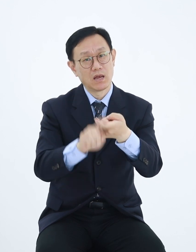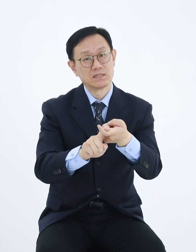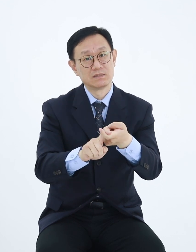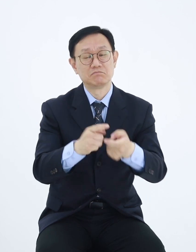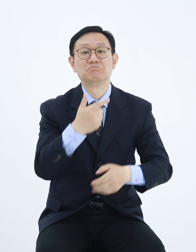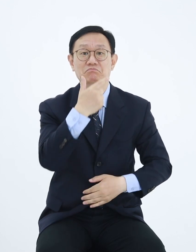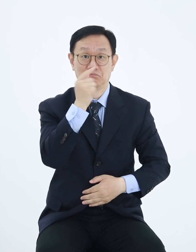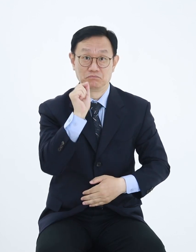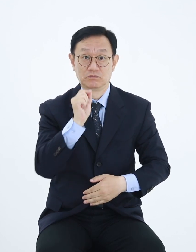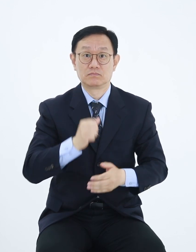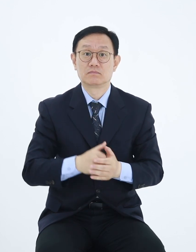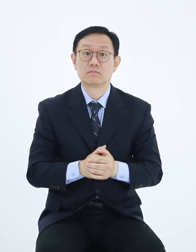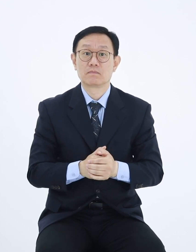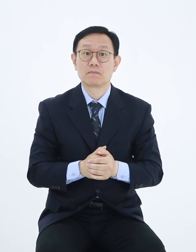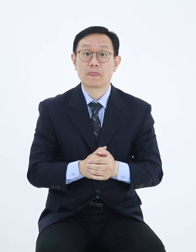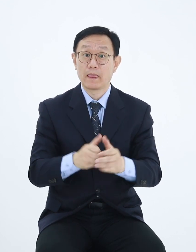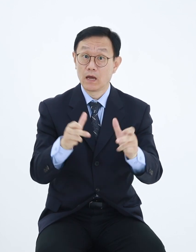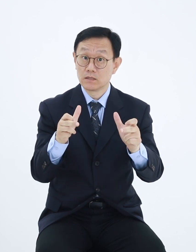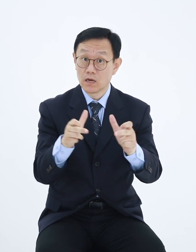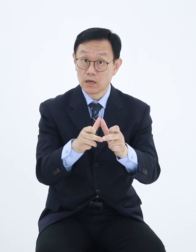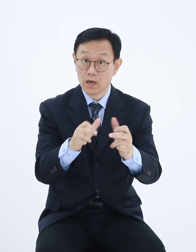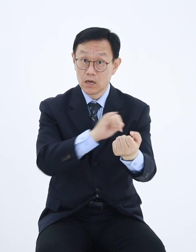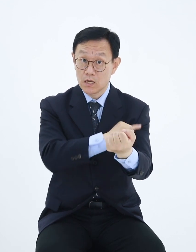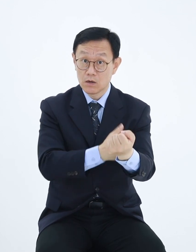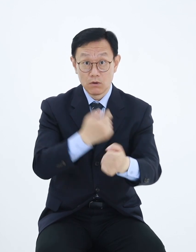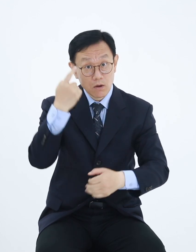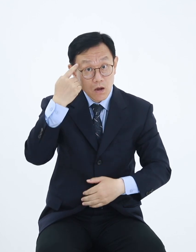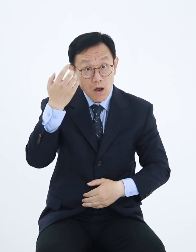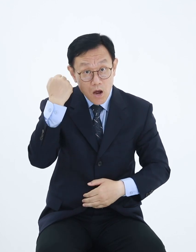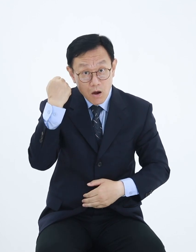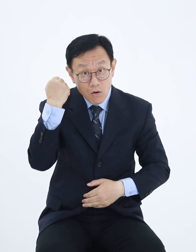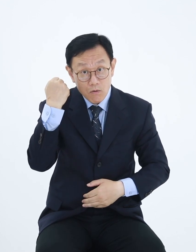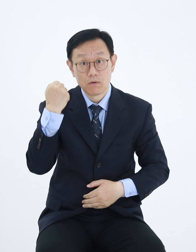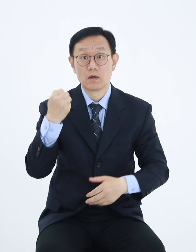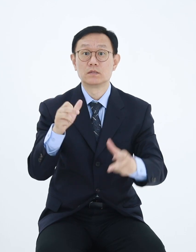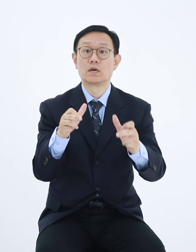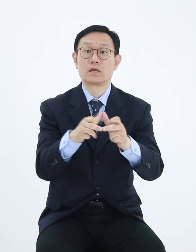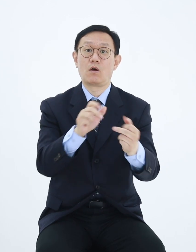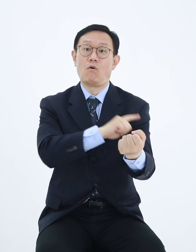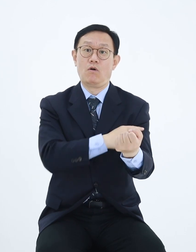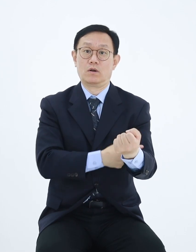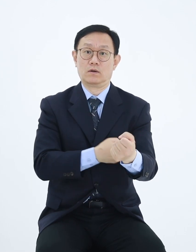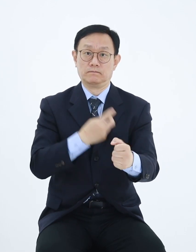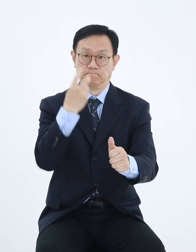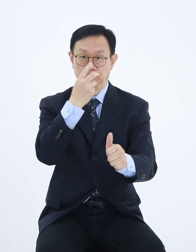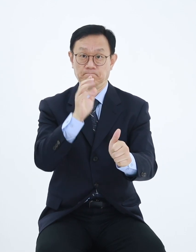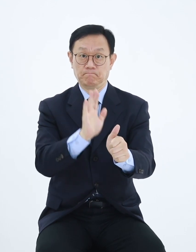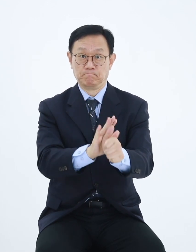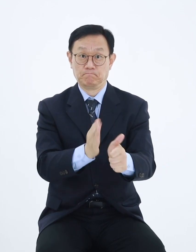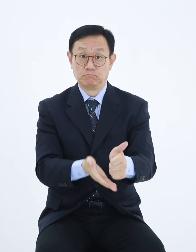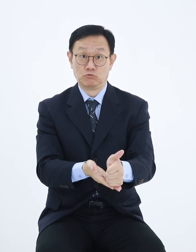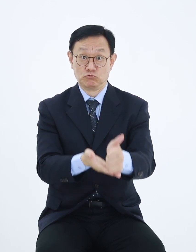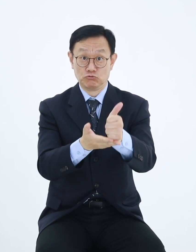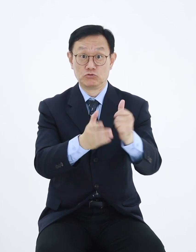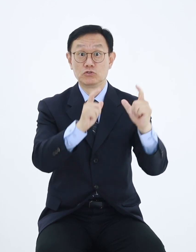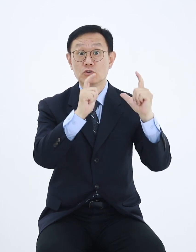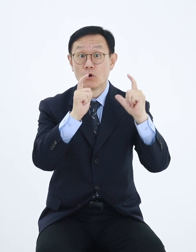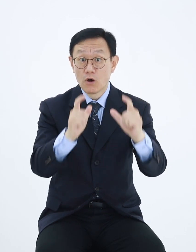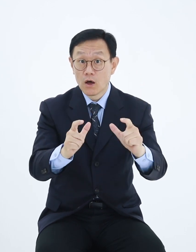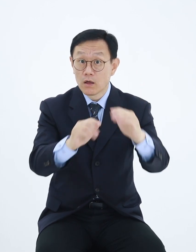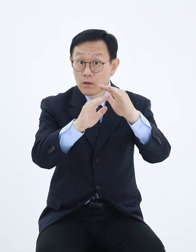부족했던 것입니다. 장애를 인권 개념으로 접근해 장애인의 권리를 보장하고 존중하자고 선언한